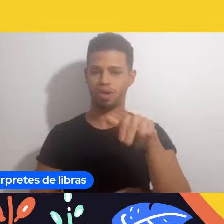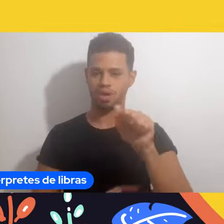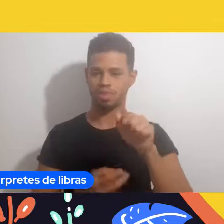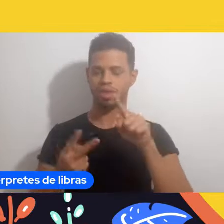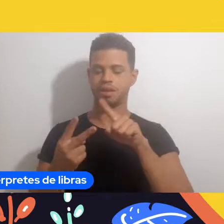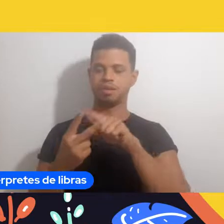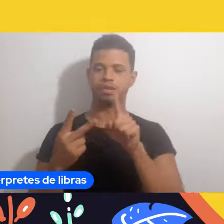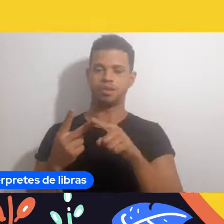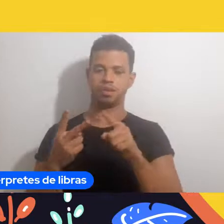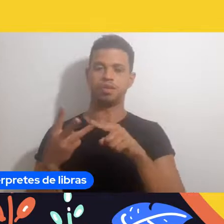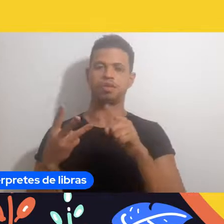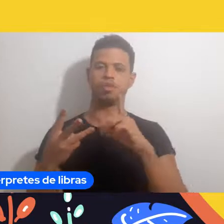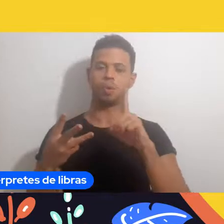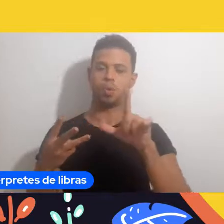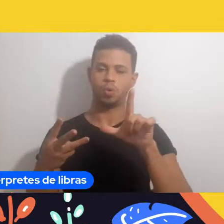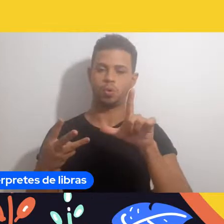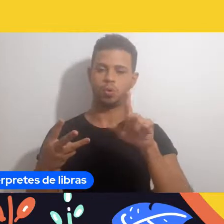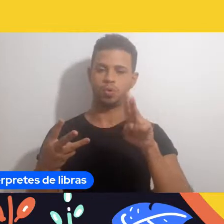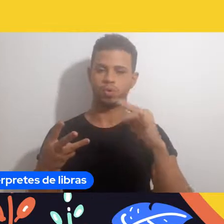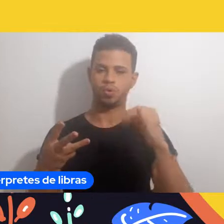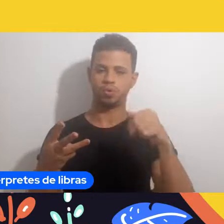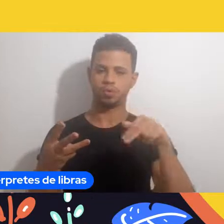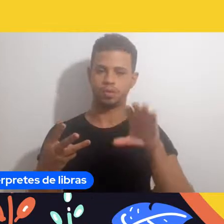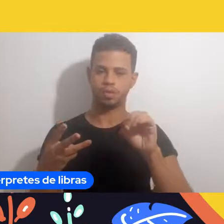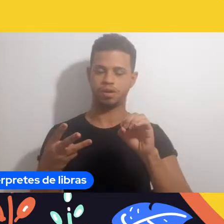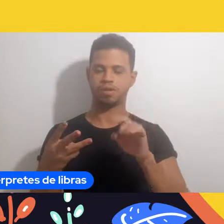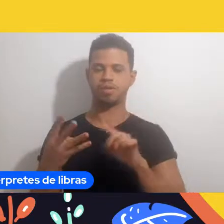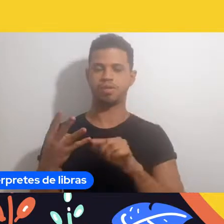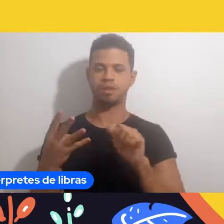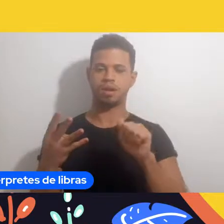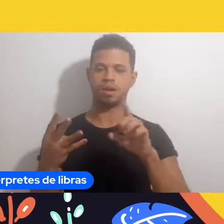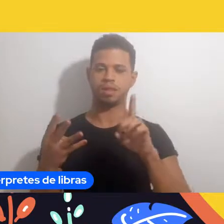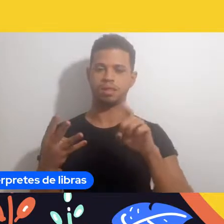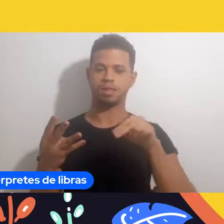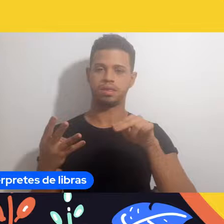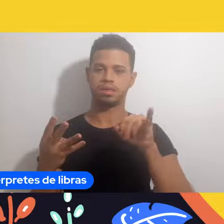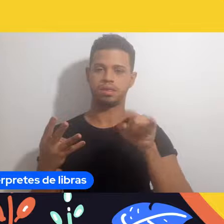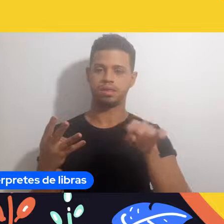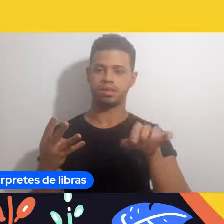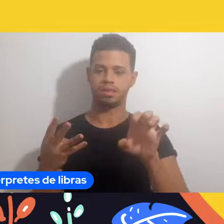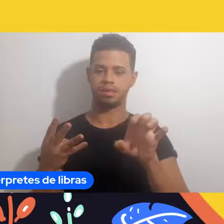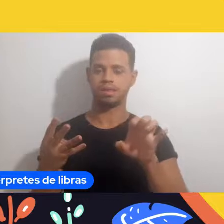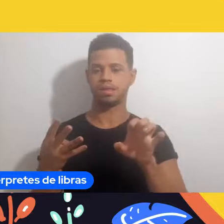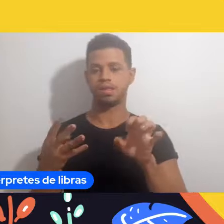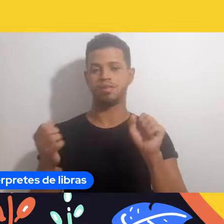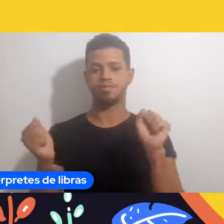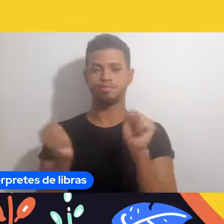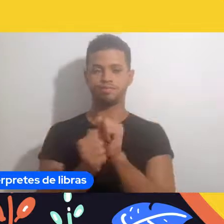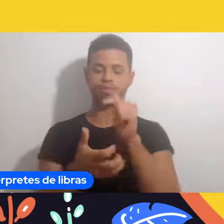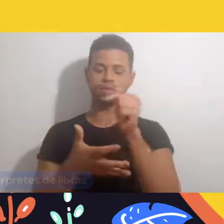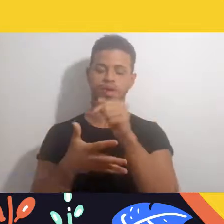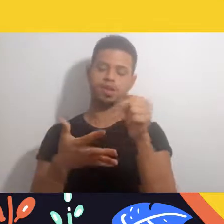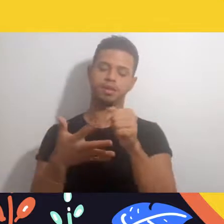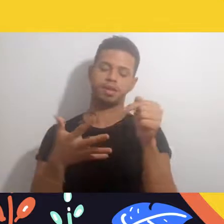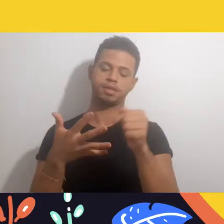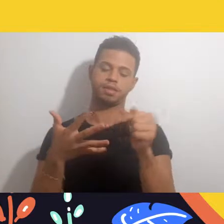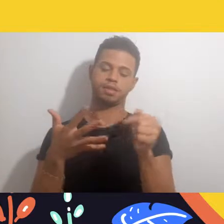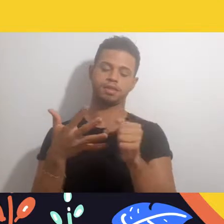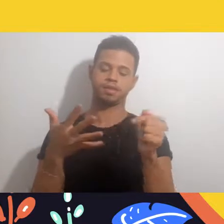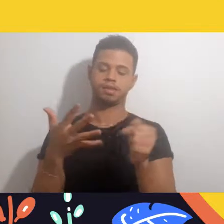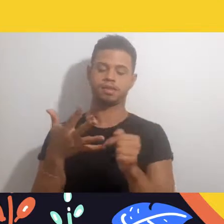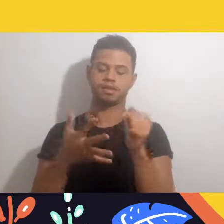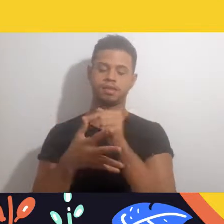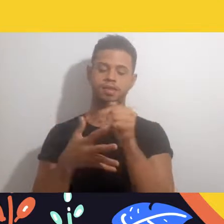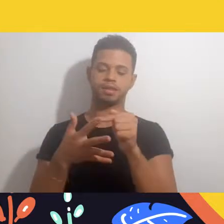Luciano, junto a Denise, junto a Isabela, Paulinha, tanta gente, como